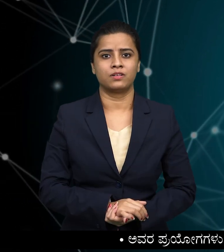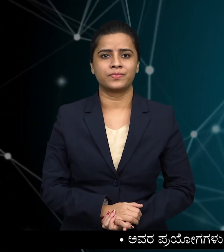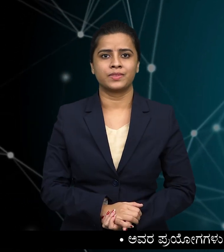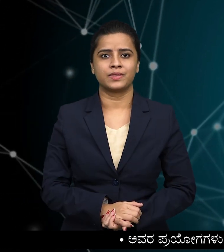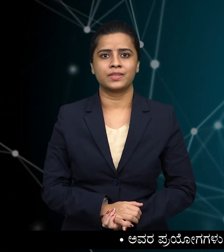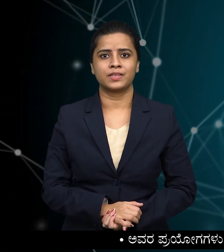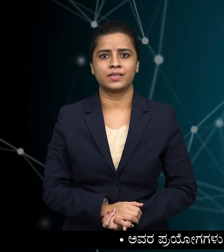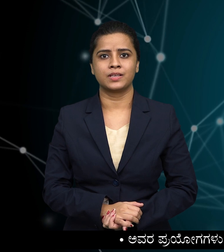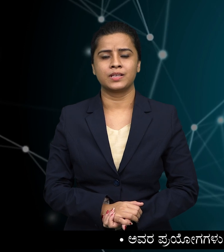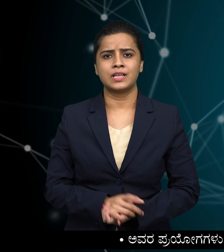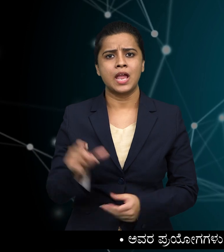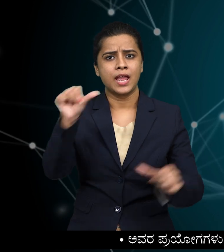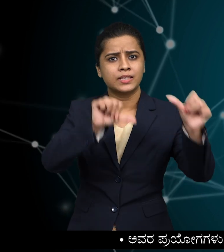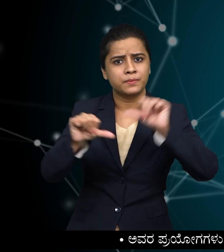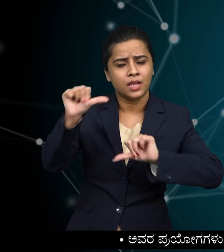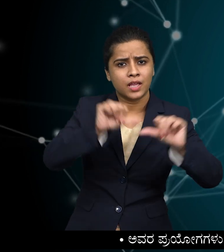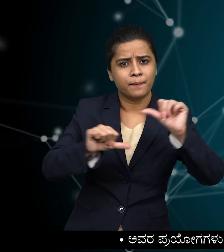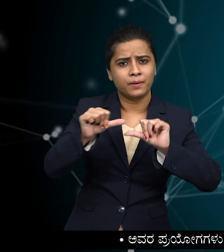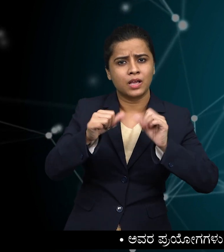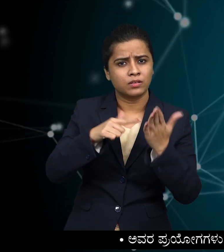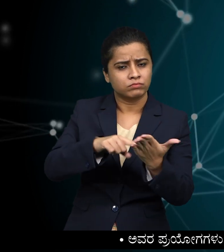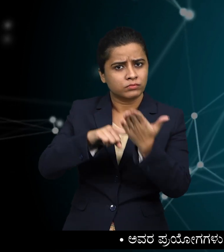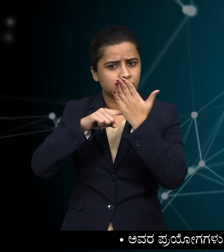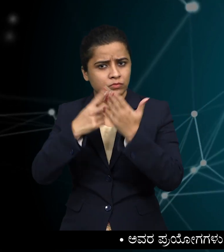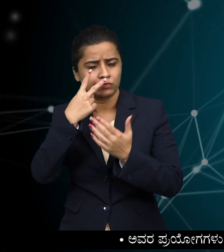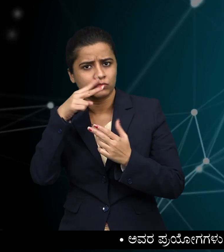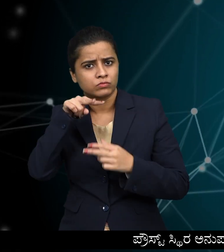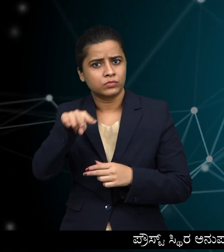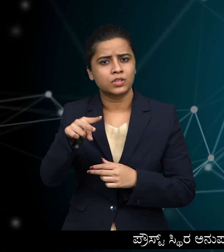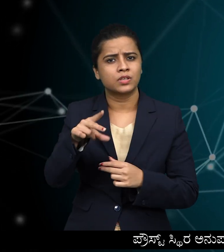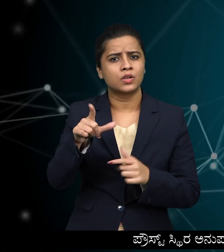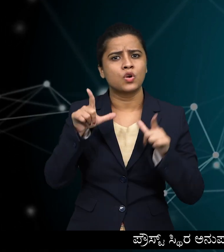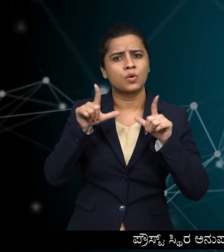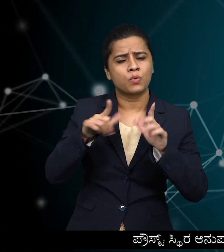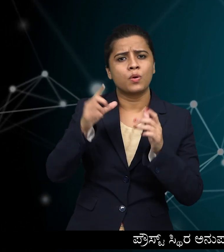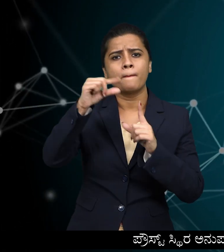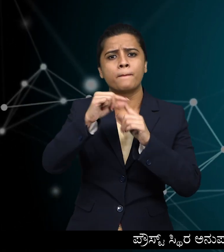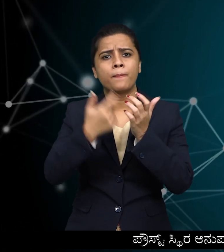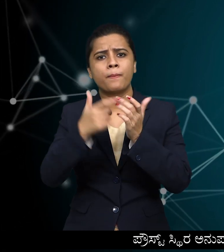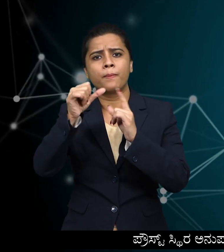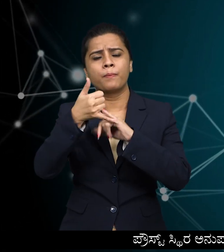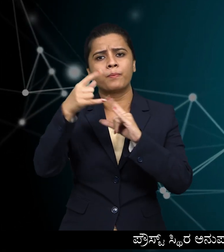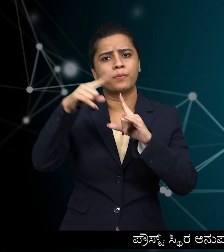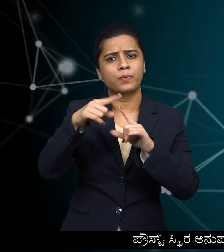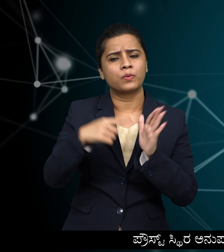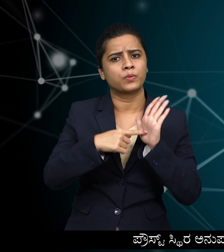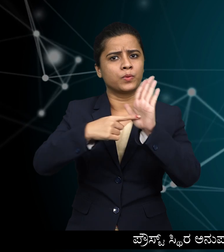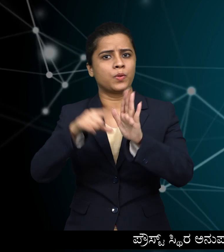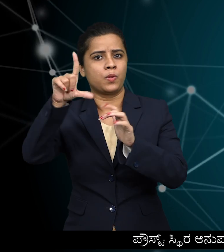ಅವರ ಪ್ರಯೋಗಗಳು ಮತ್ತು ವೀಕ್ಷಣೆಯ ಆಧಾರದ ಮೇಲೆ ಫ್ರಾಸ್ಟ್ ಸ್ಥಿರ ಅನುಪಾತಗಳ ನಿಯಮವನ್ನು ನೀಡಿದರು.